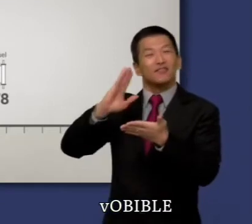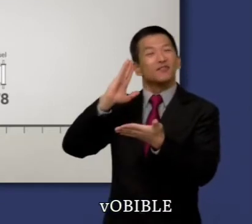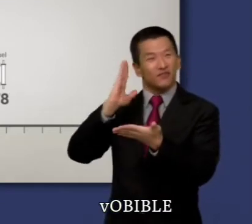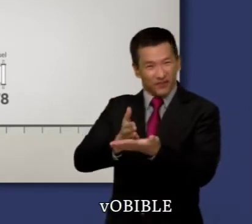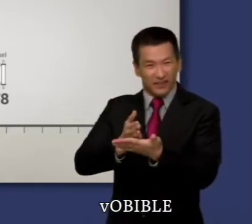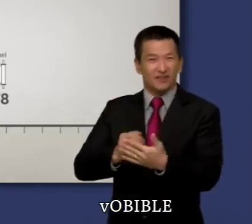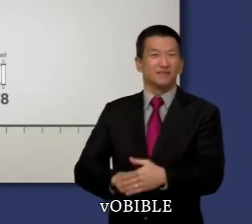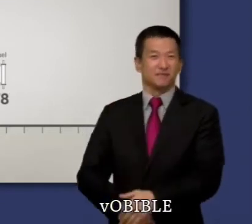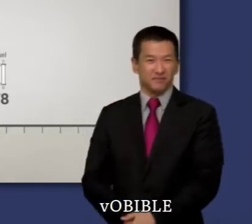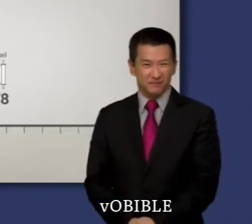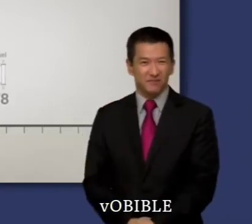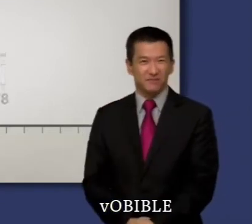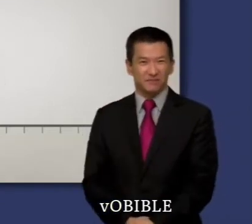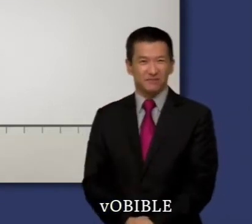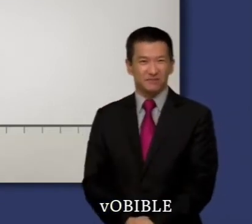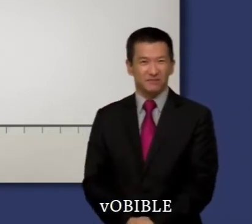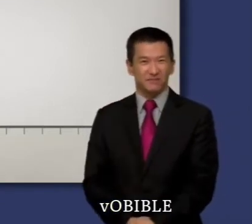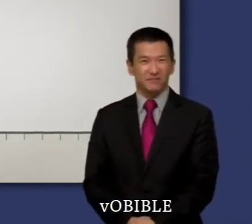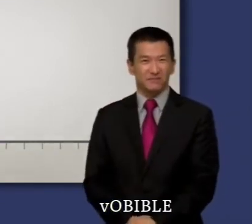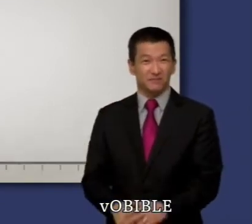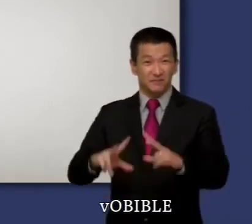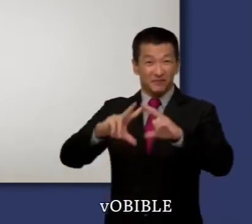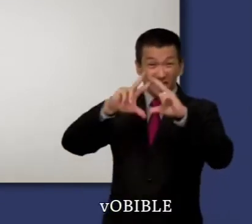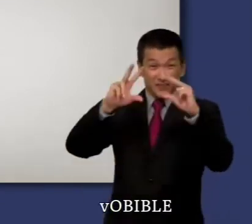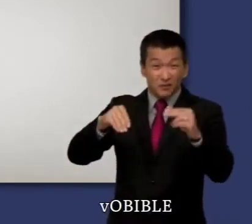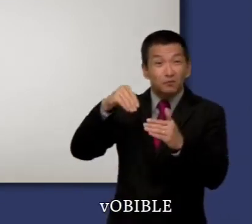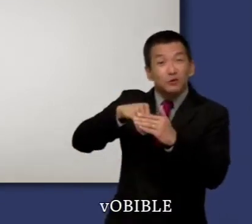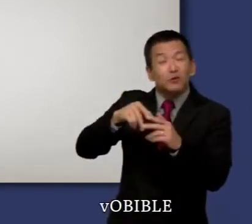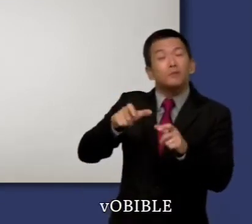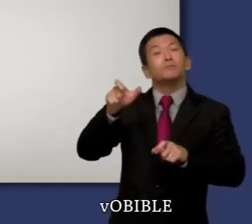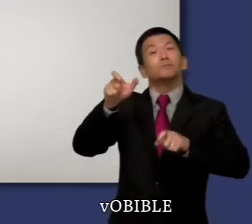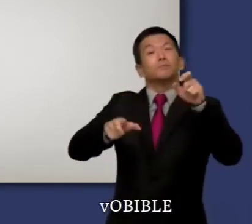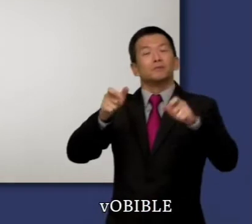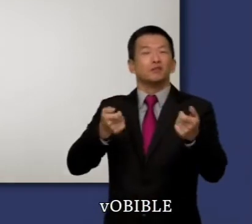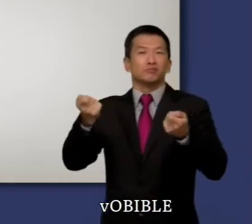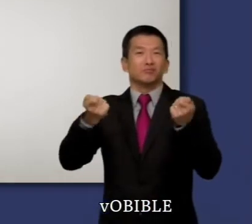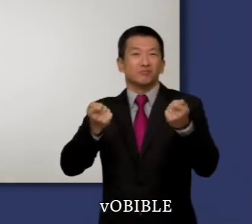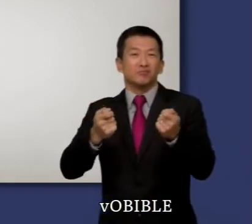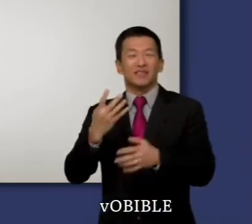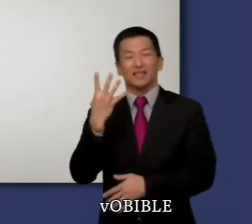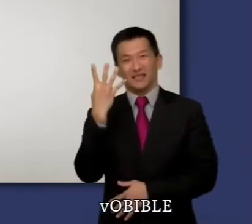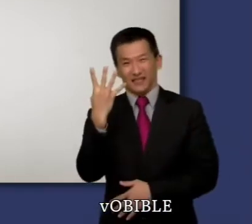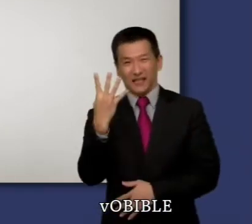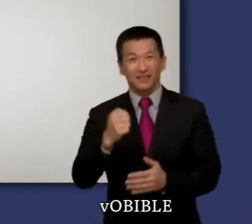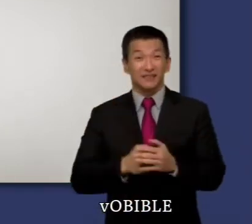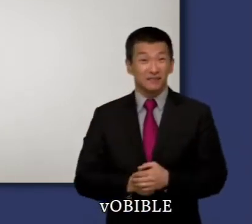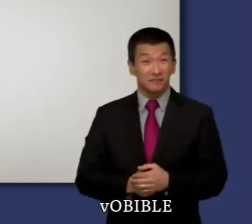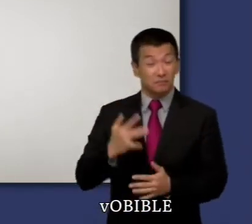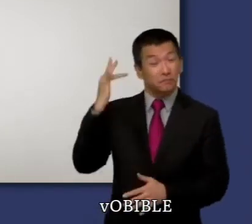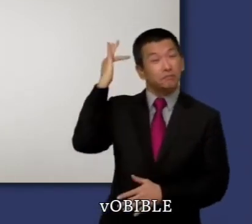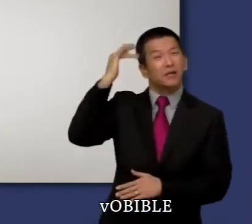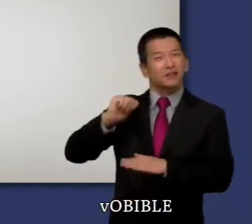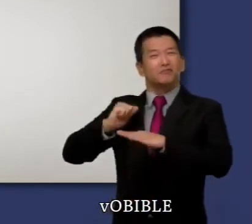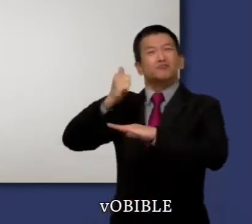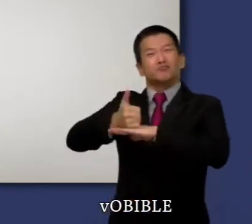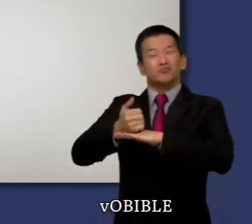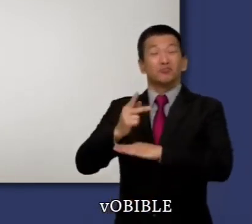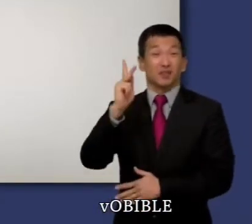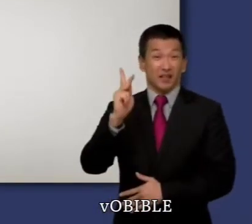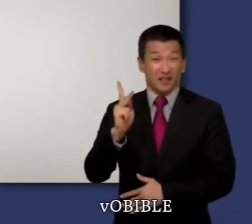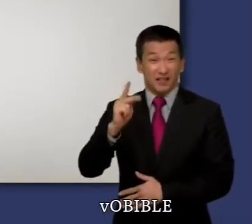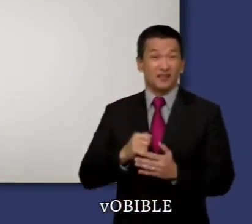qu'un volume. On attribue la rédaction de 1 Samuel aux prophètes Samuel, Gad et Nathan, Samuel